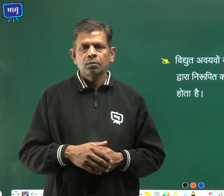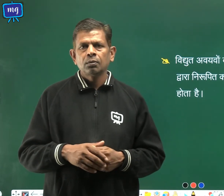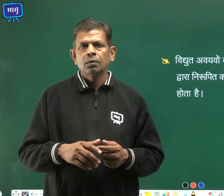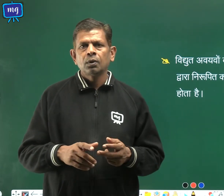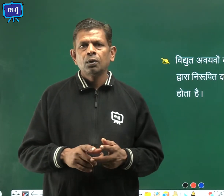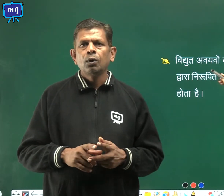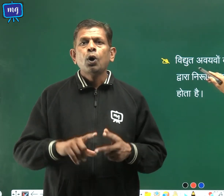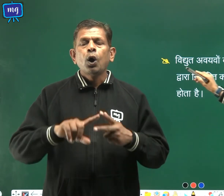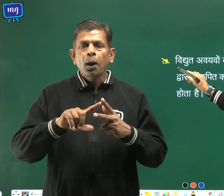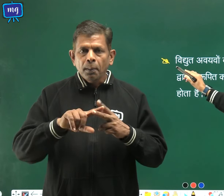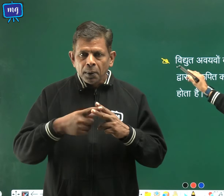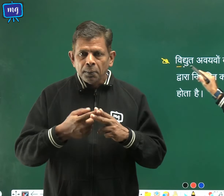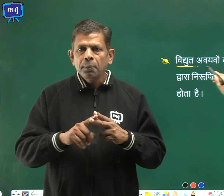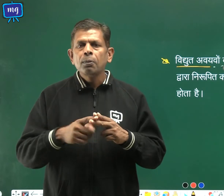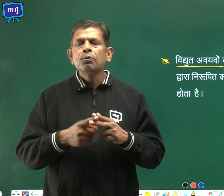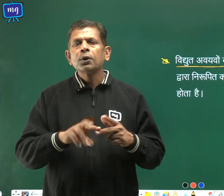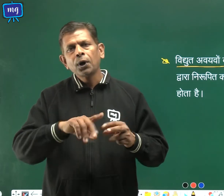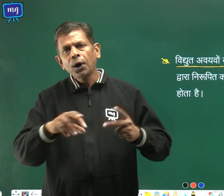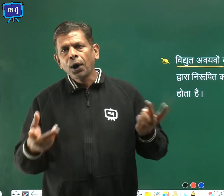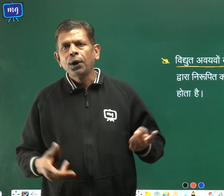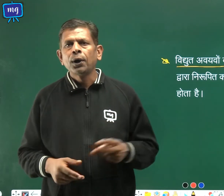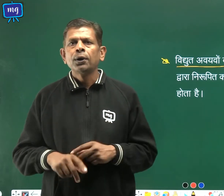विद्युत अवयवों को